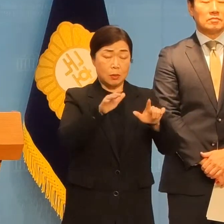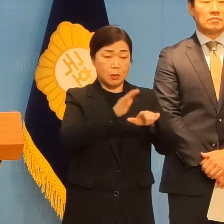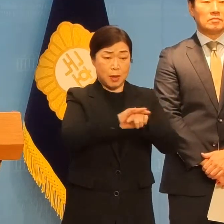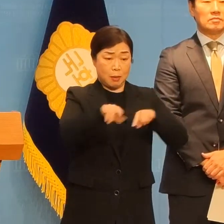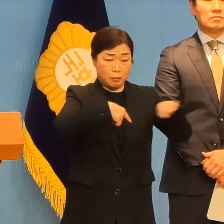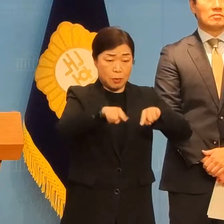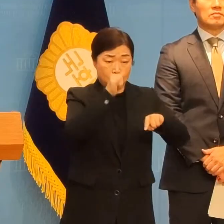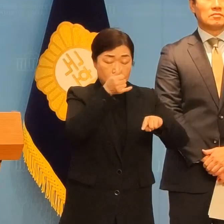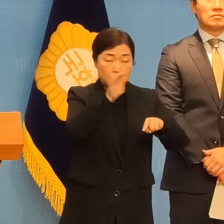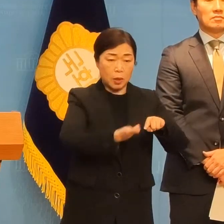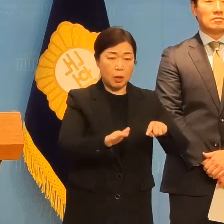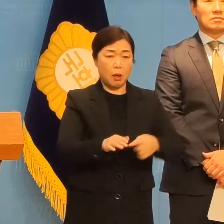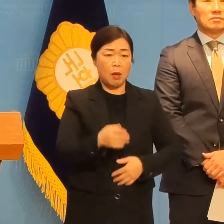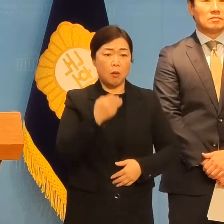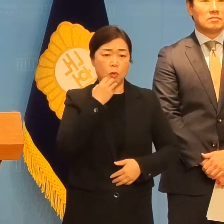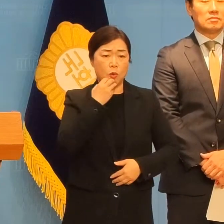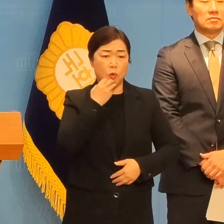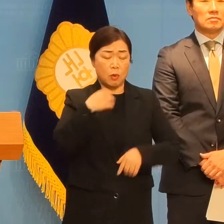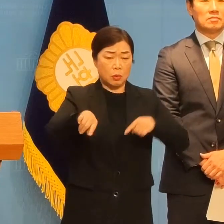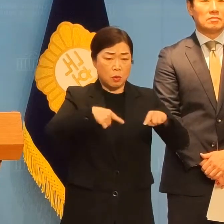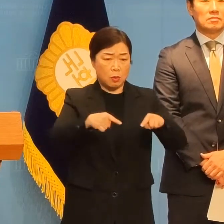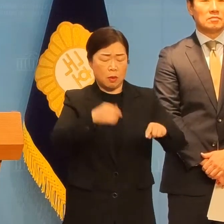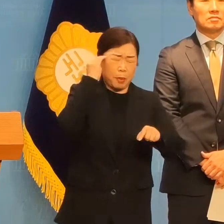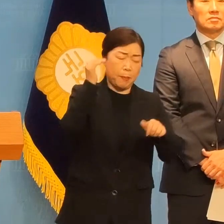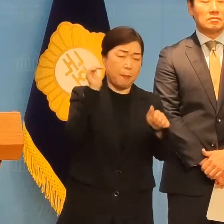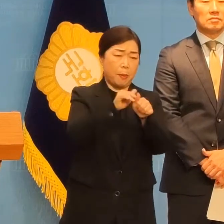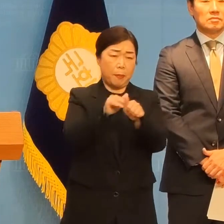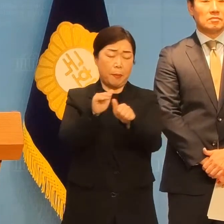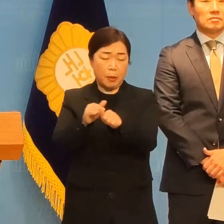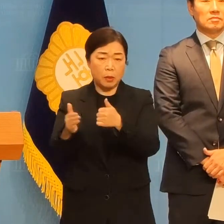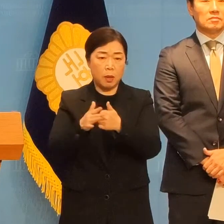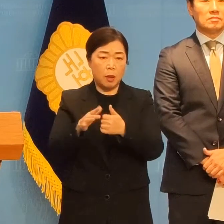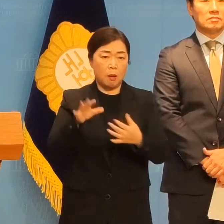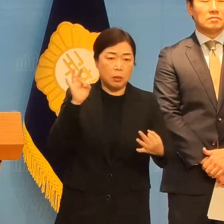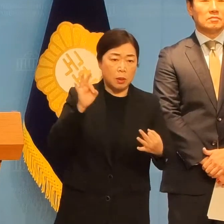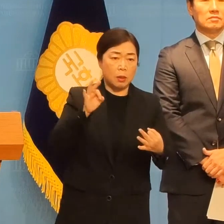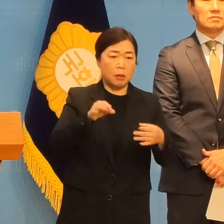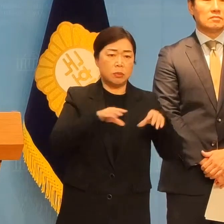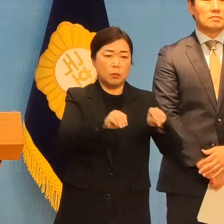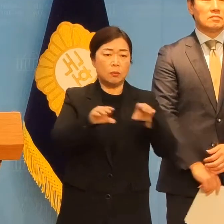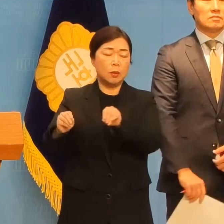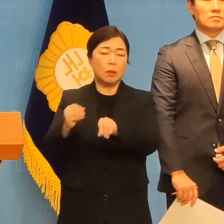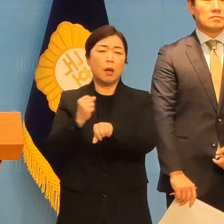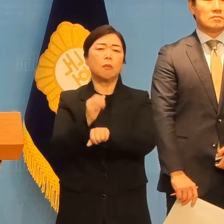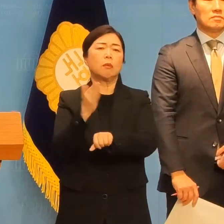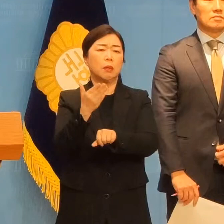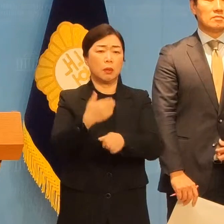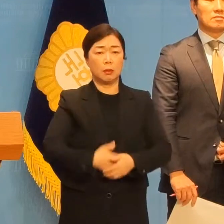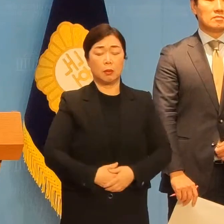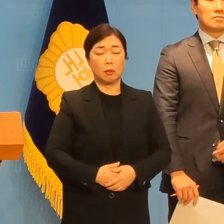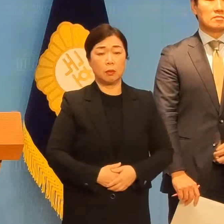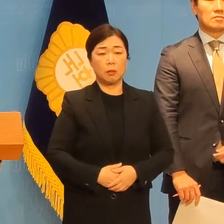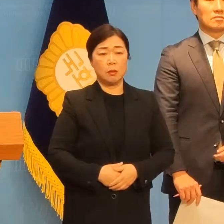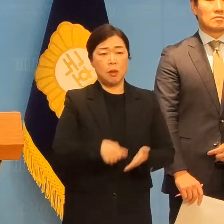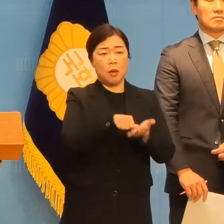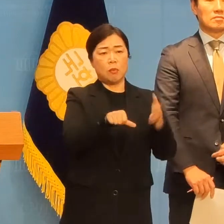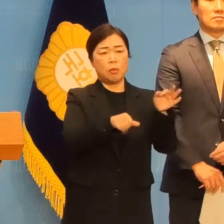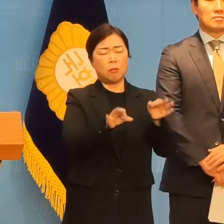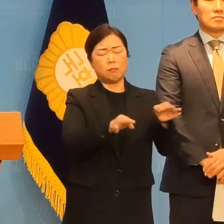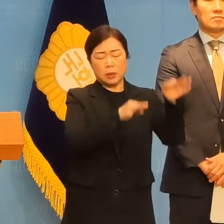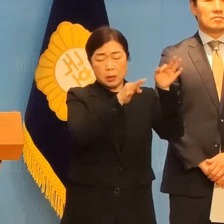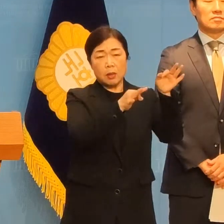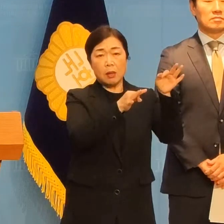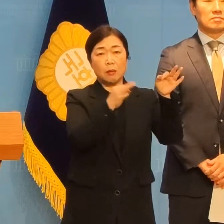아닌지 시민들은 걱정이 많습니다. 물가는 천정부지로 뛰고 있고 엉터리 11호 부동산